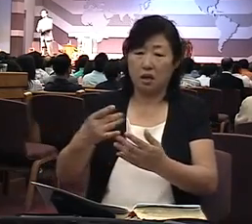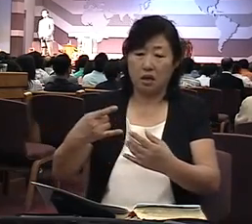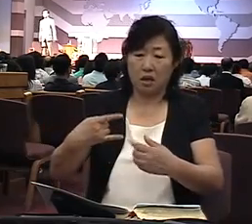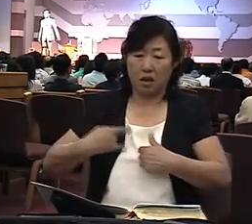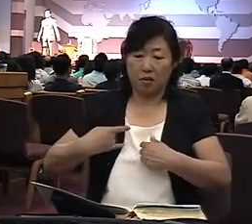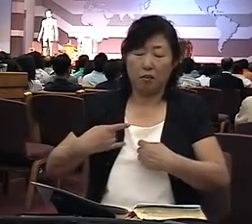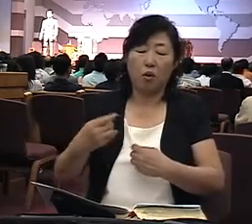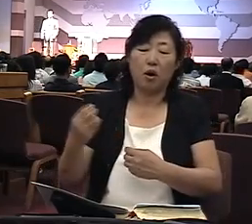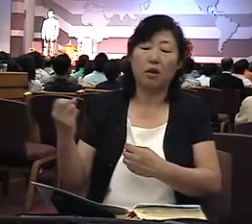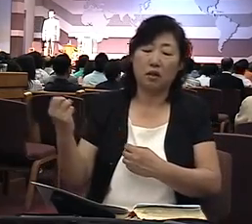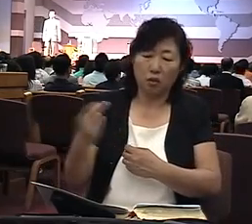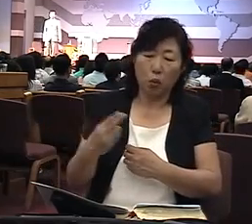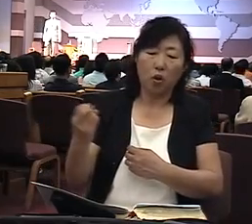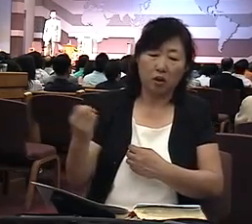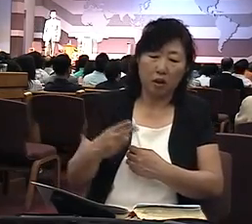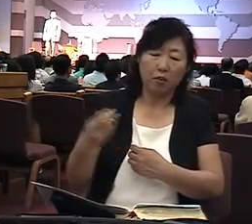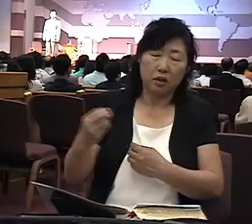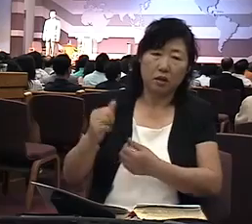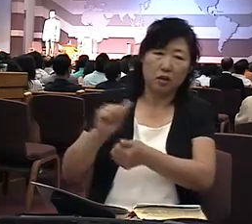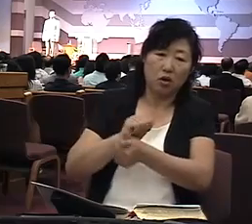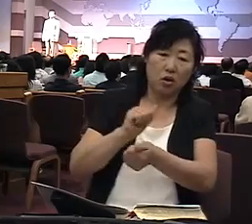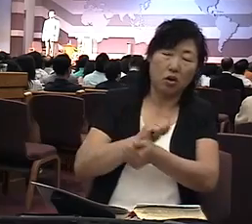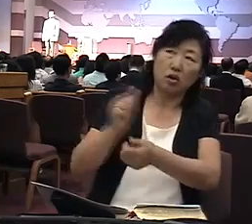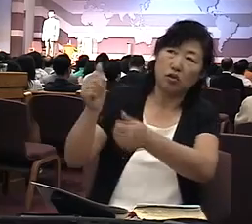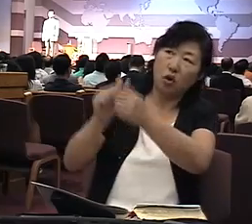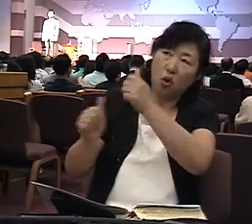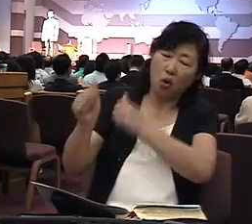있는 하나님의 뜻이 됩니다.